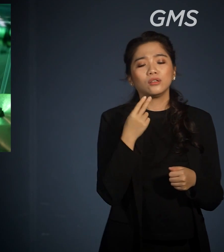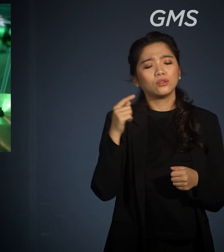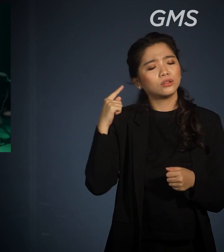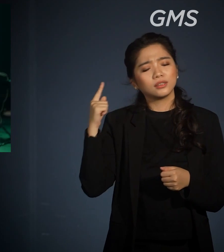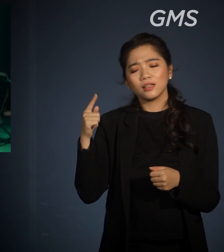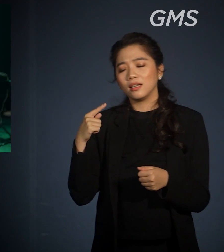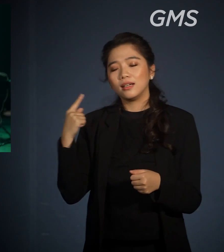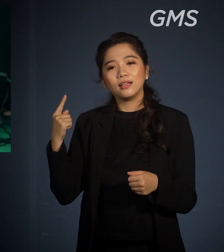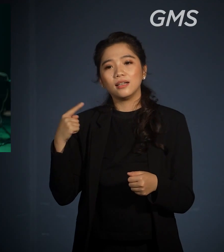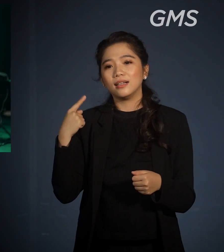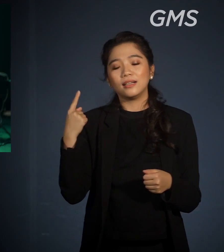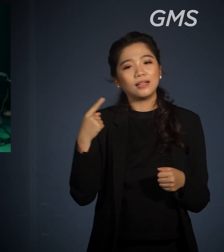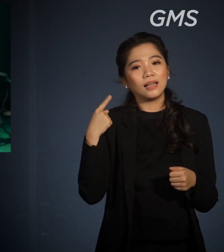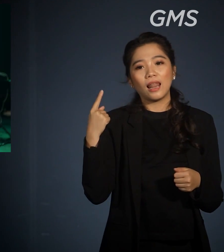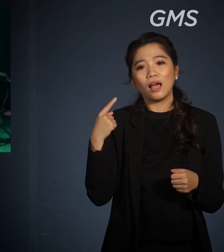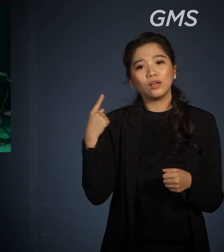Rindu